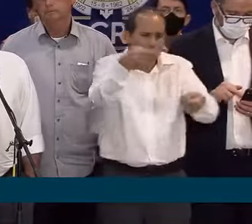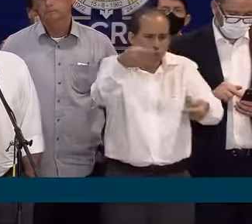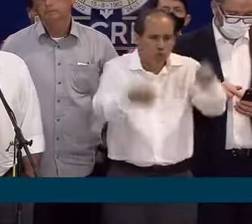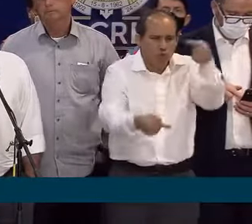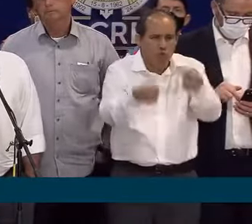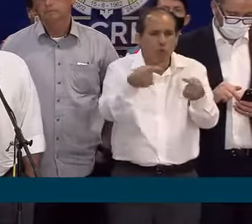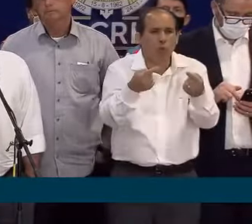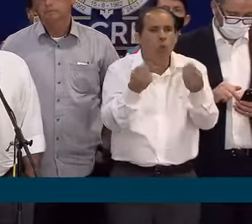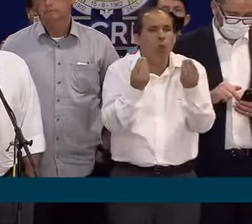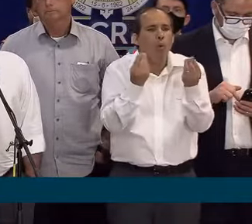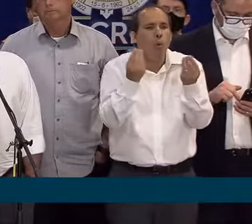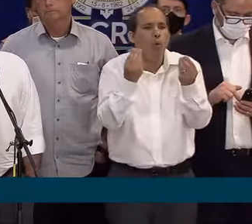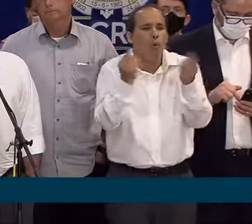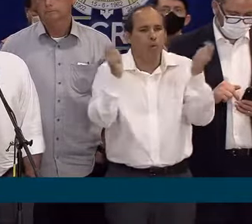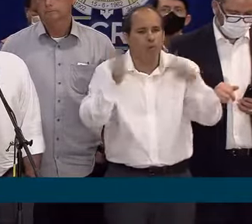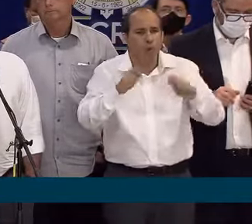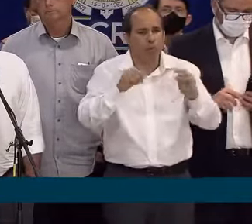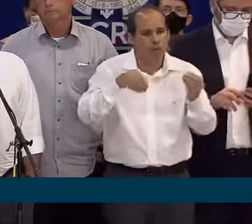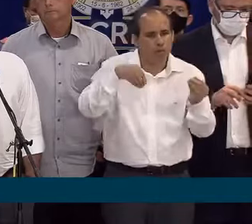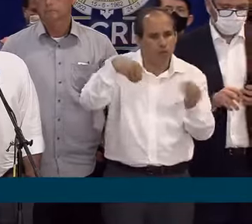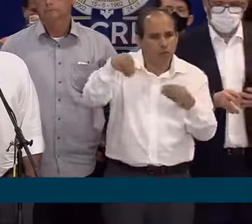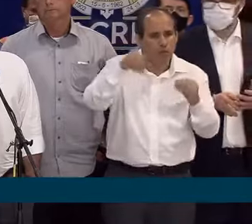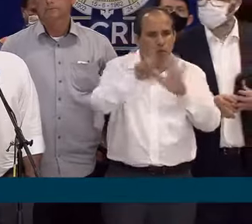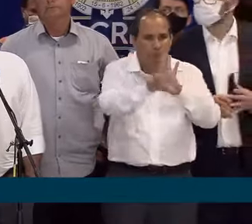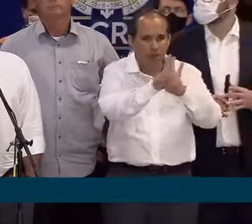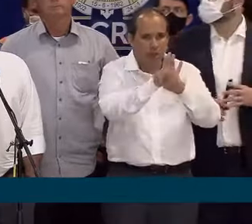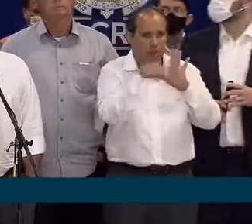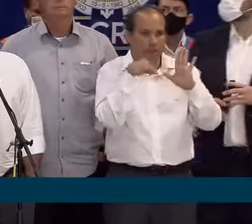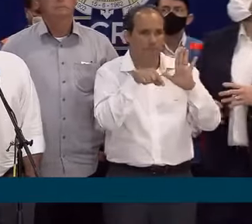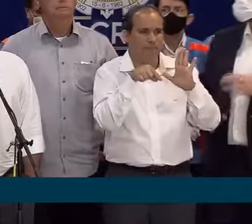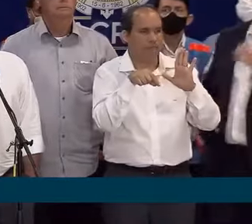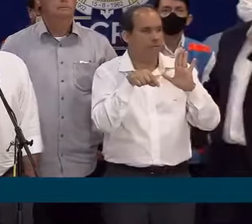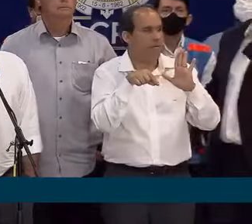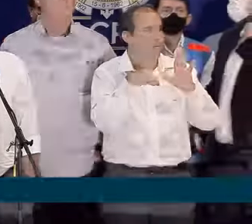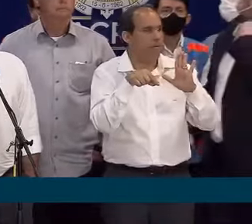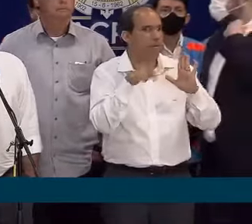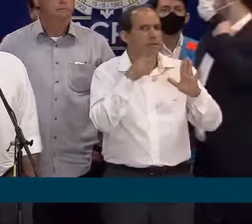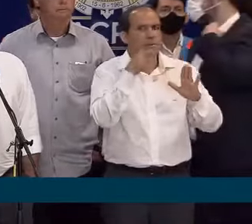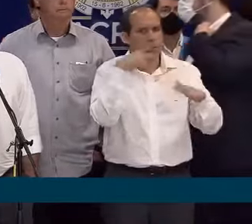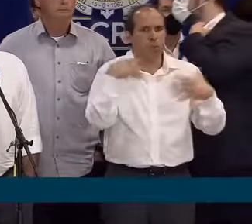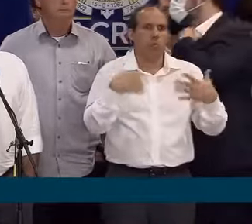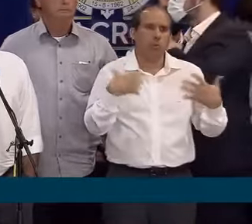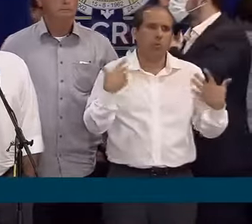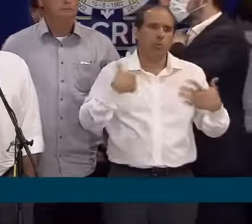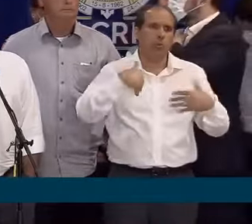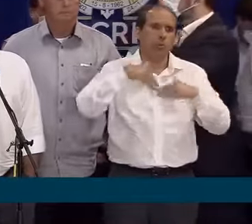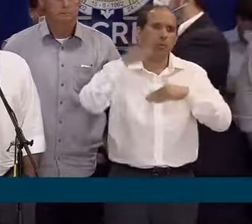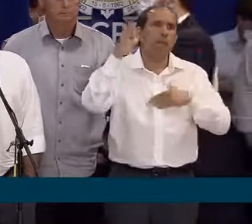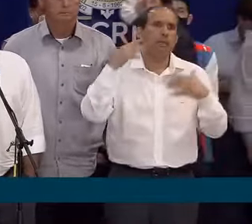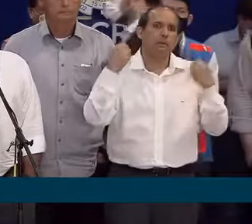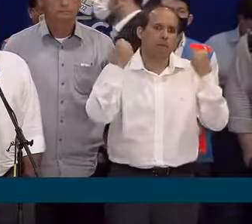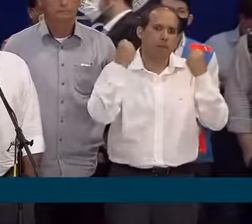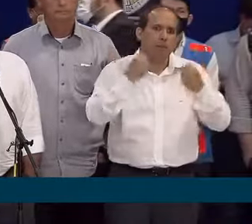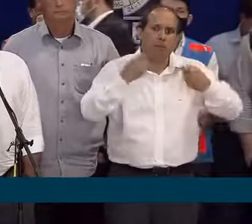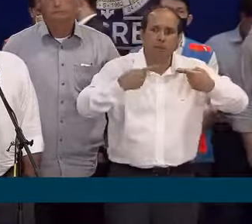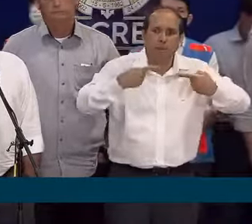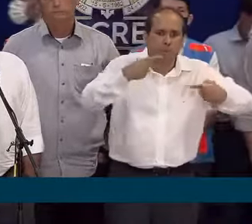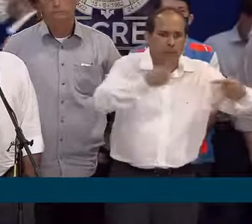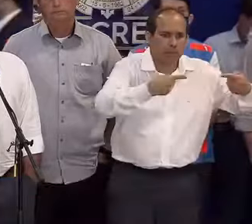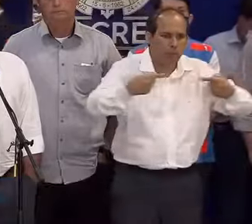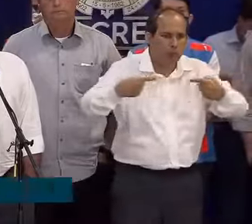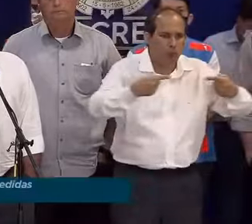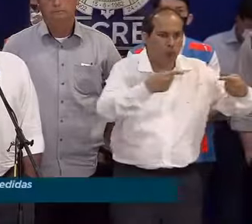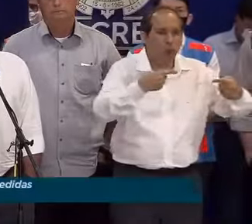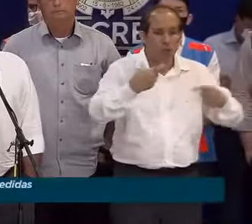de termos flexibilização de lei para isso. É um alto nível de discussão, é no nível governo e